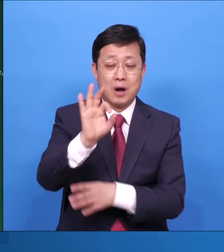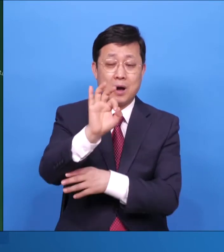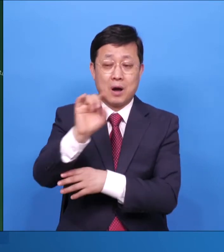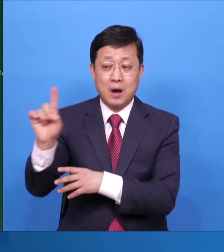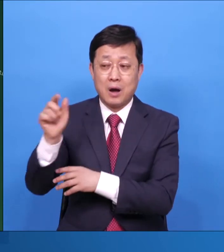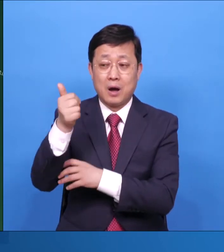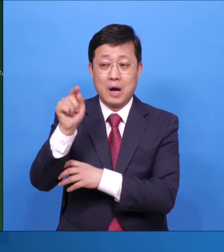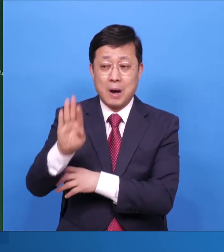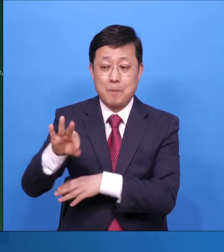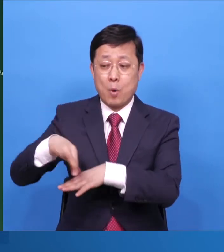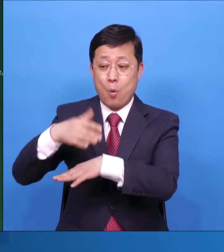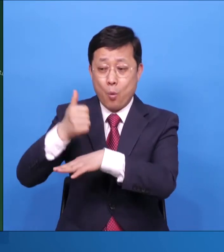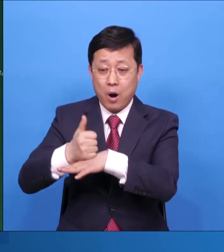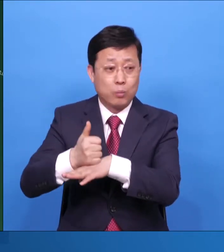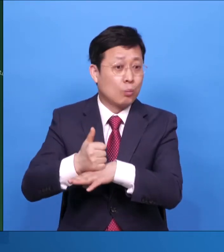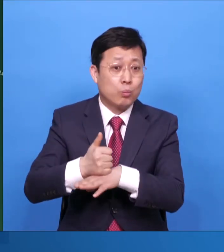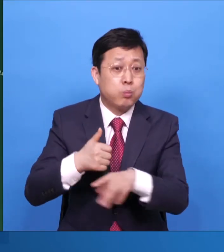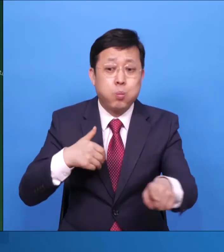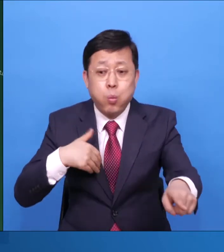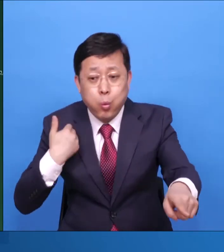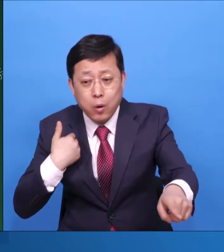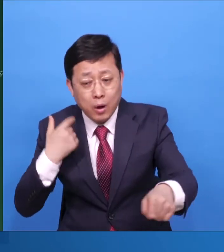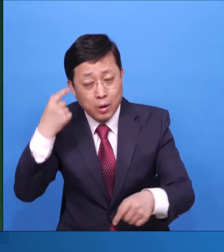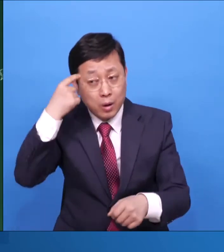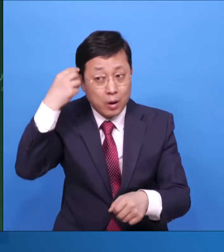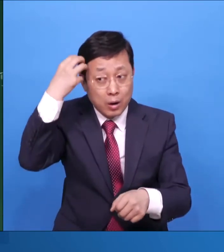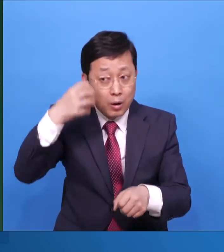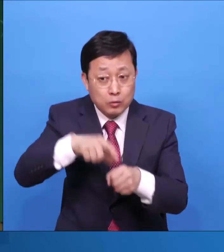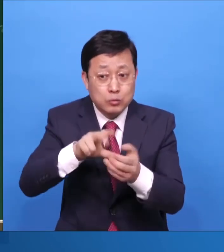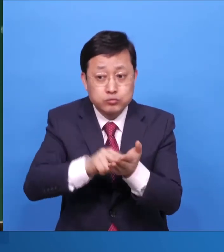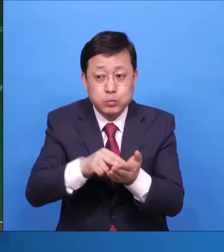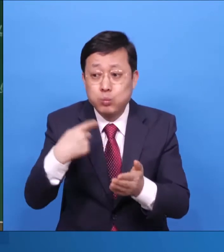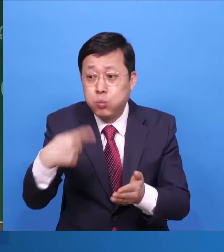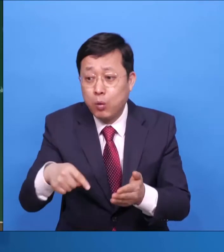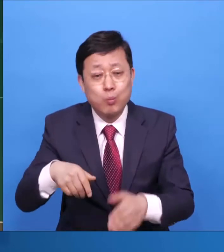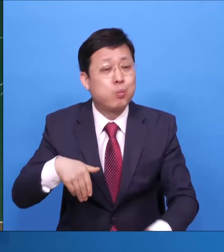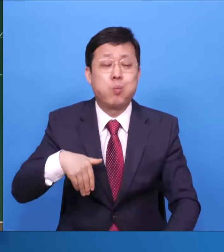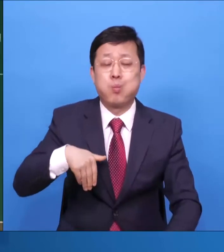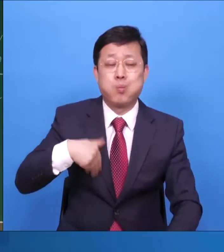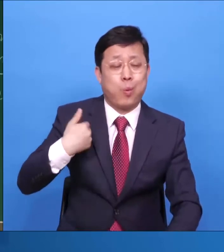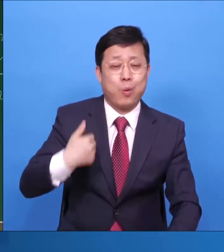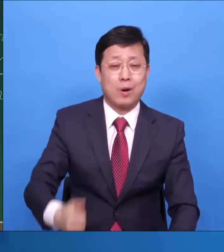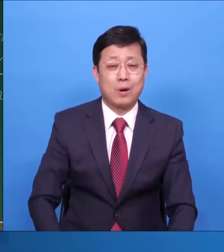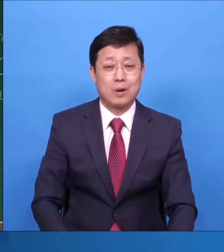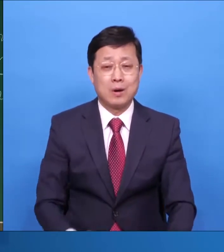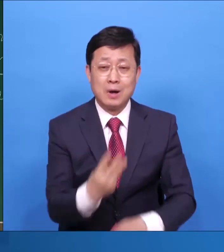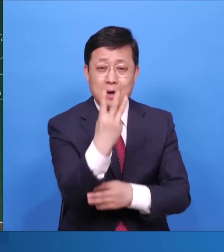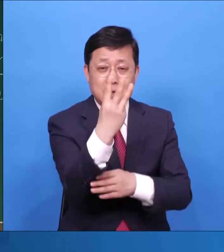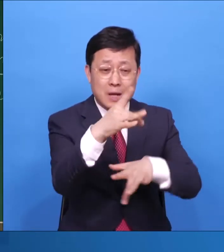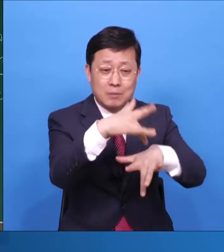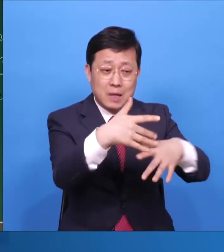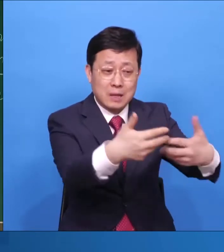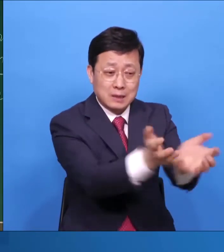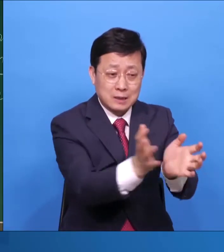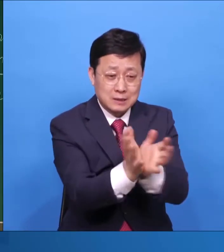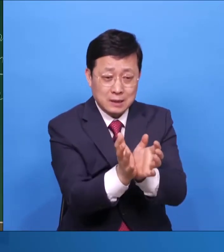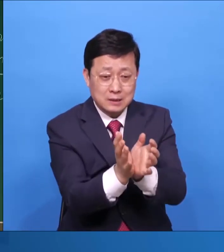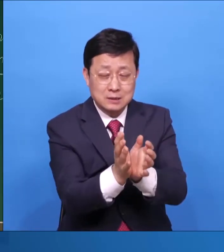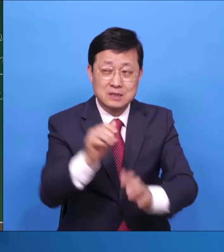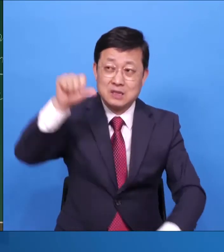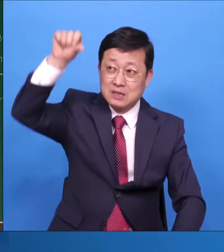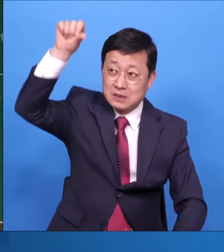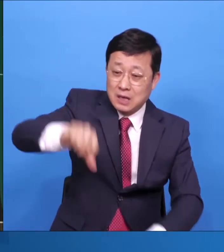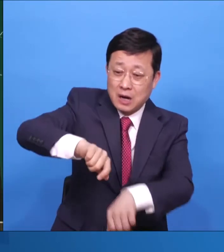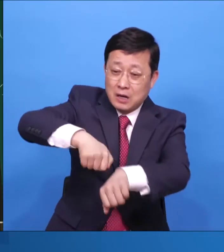거죠. Eso es lo que el rey Acab no conocía. 요 3단체가 모르는 게 뭔가 하니까 재앙이 왜 오는가를 몰라. ¿Qué es lo que no conocen las tres organizaciones?